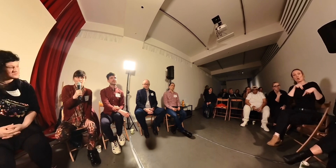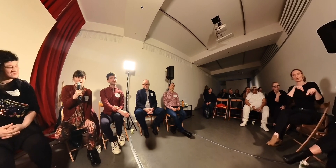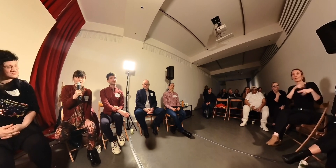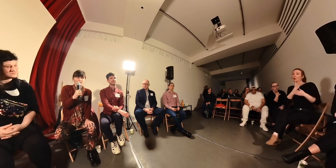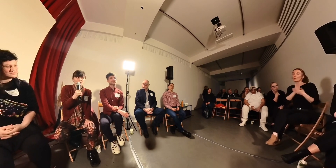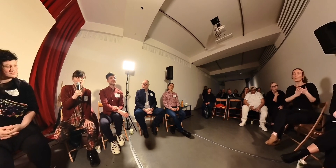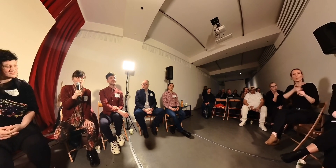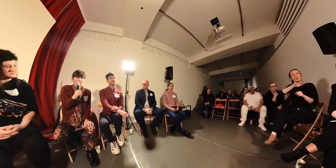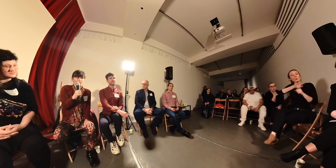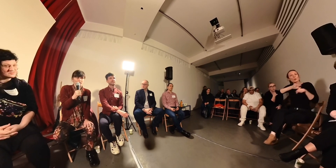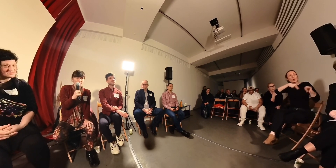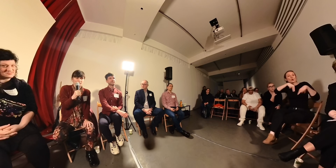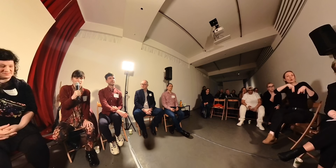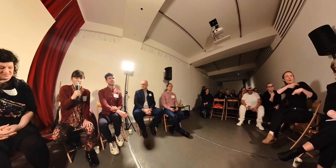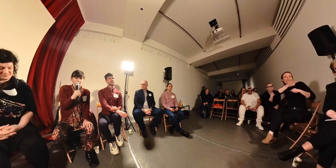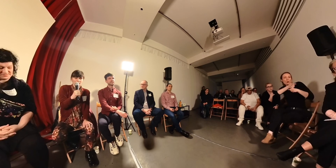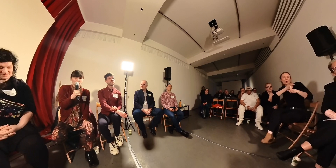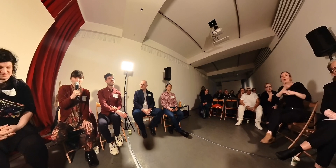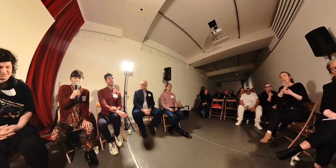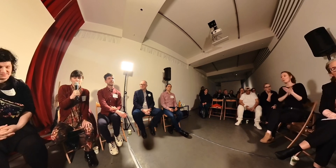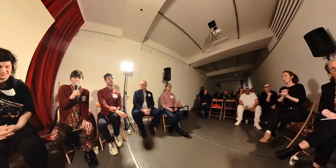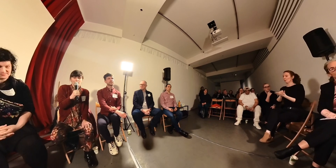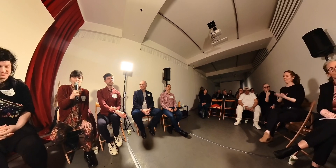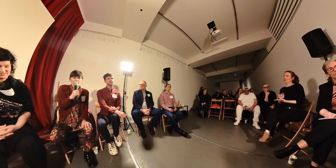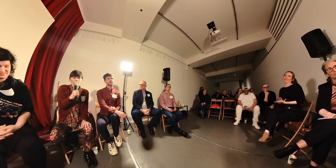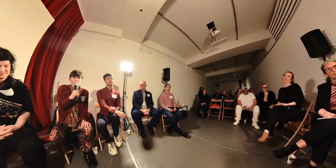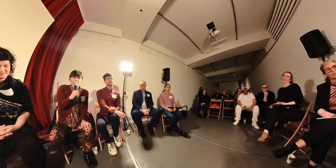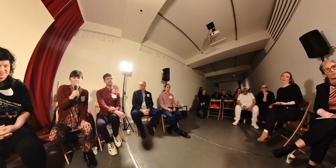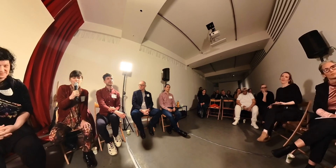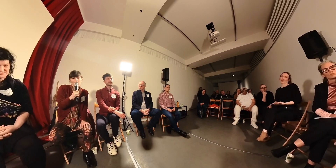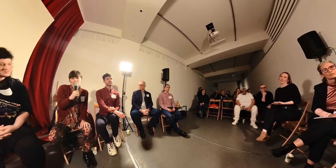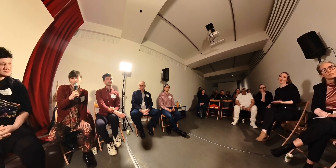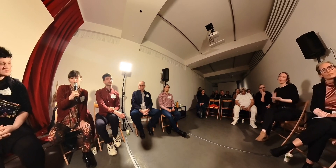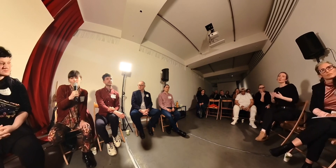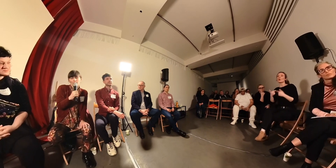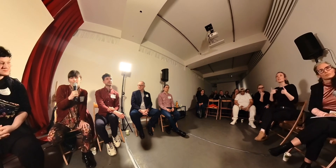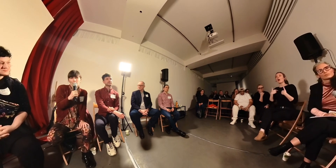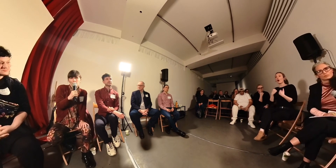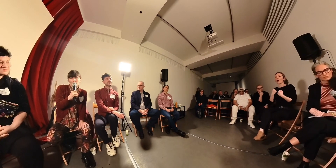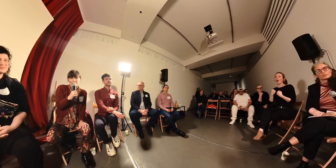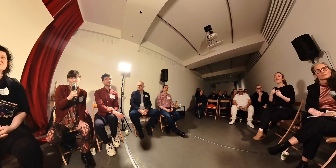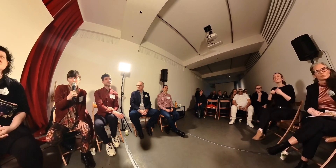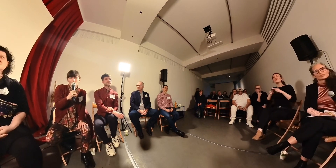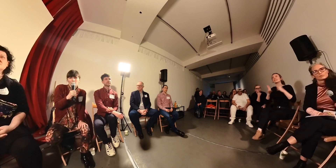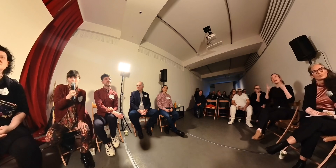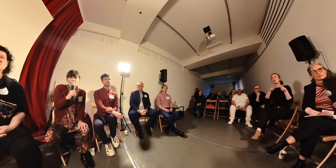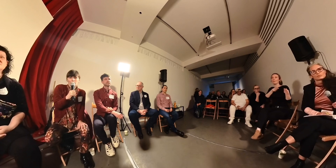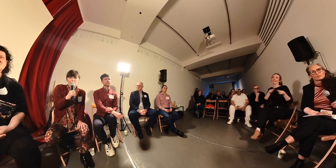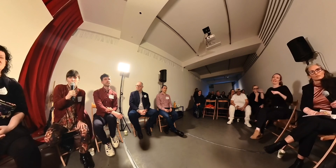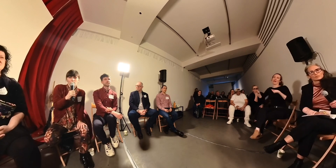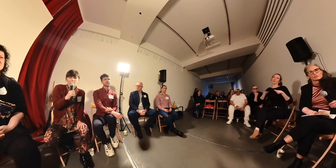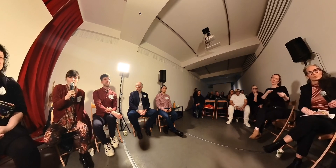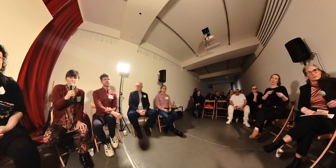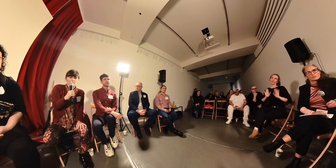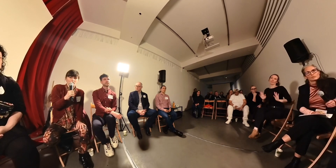si natáčela, z některých jsem si jenom zapisovala témata. Takže já jsem tam svoji roli vnímala jako roli mediátorky nebo